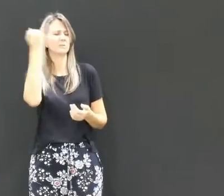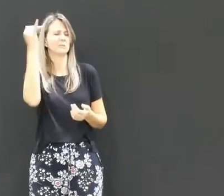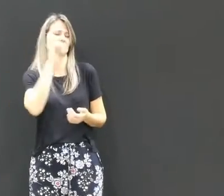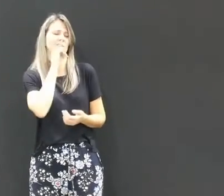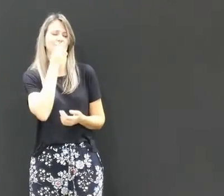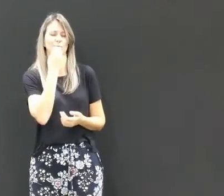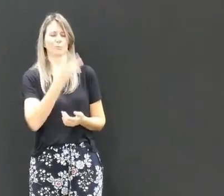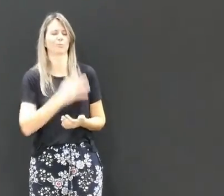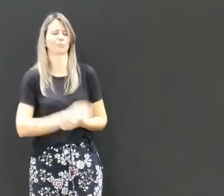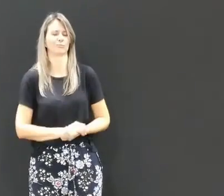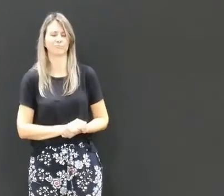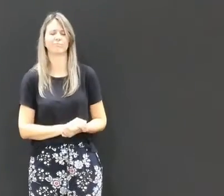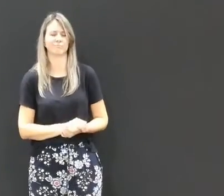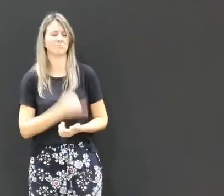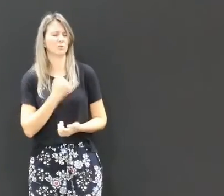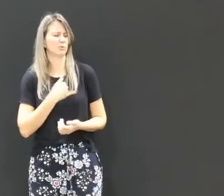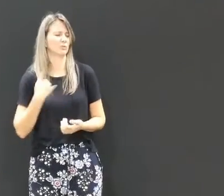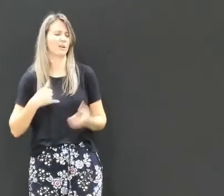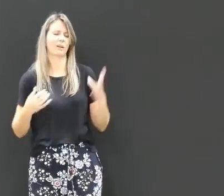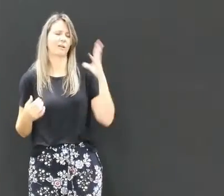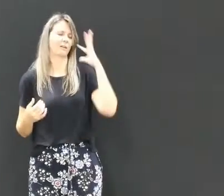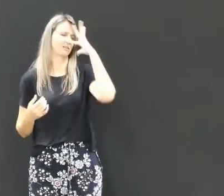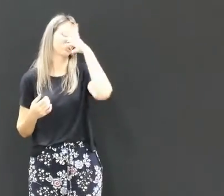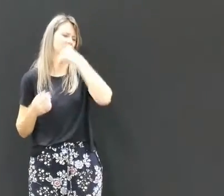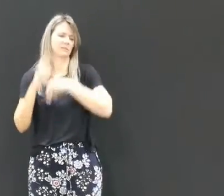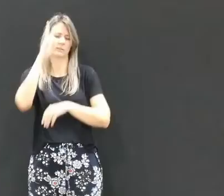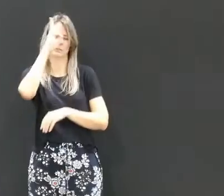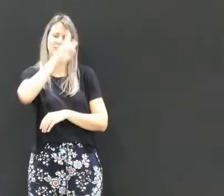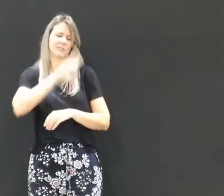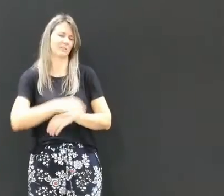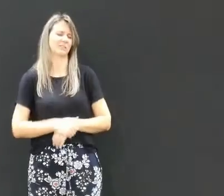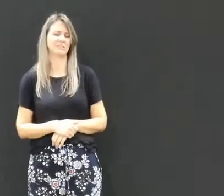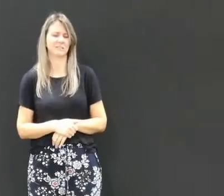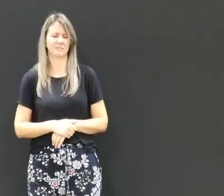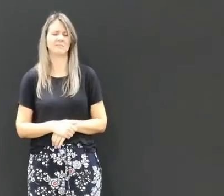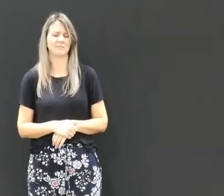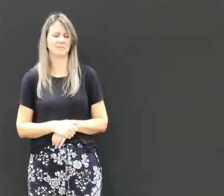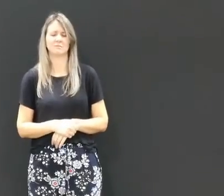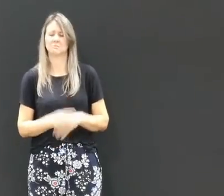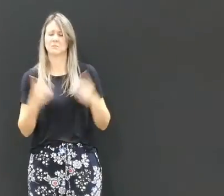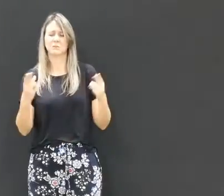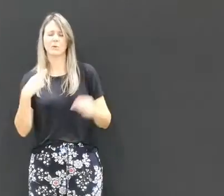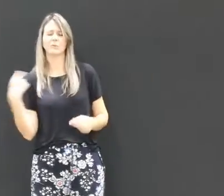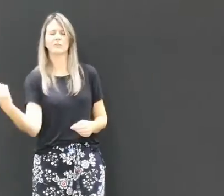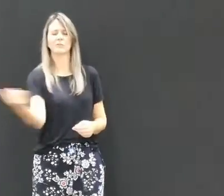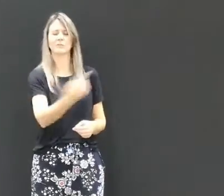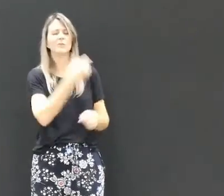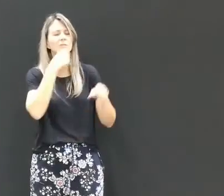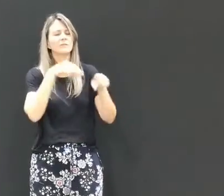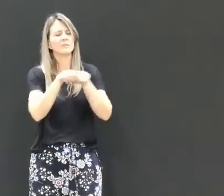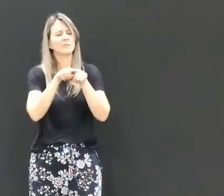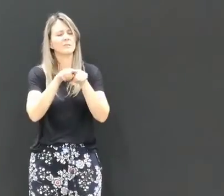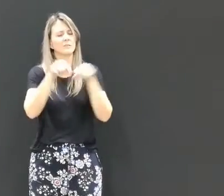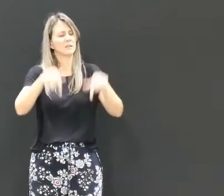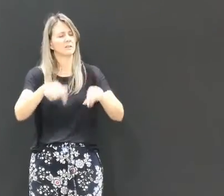precisamos copiar o exemplo dele, Pai. José nos deixou um exemplo maravilhoso e que possamos,